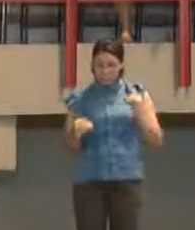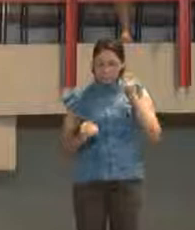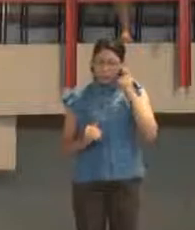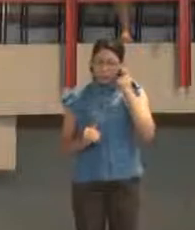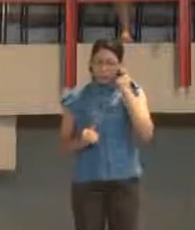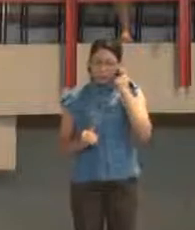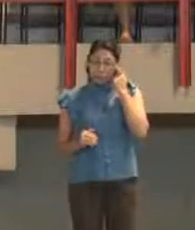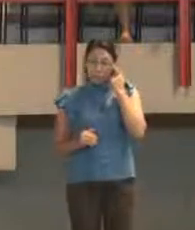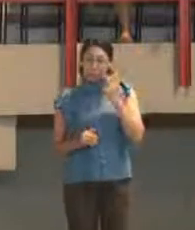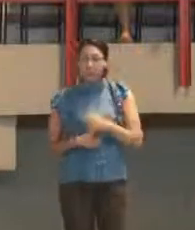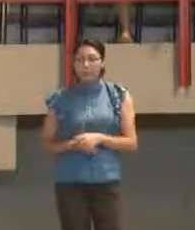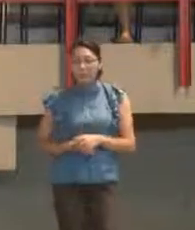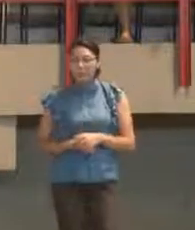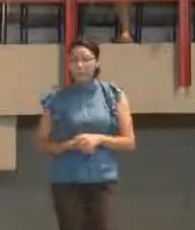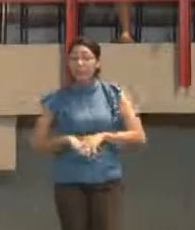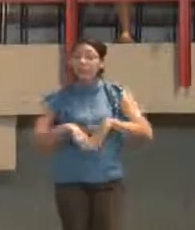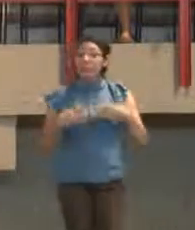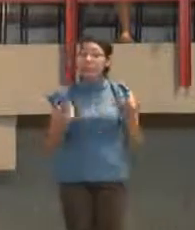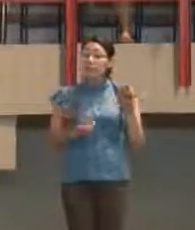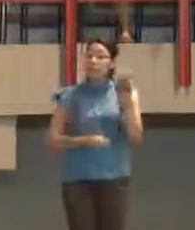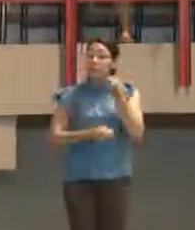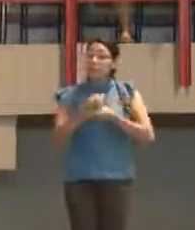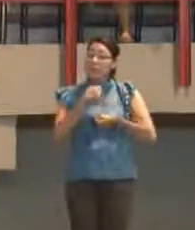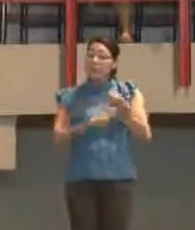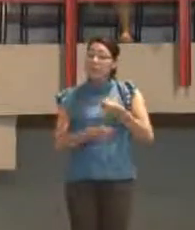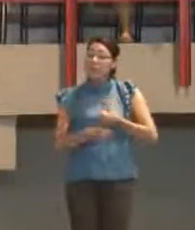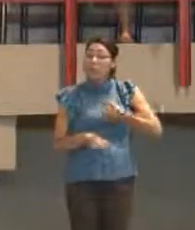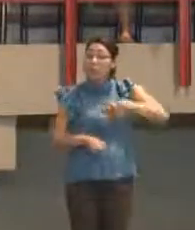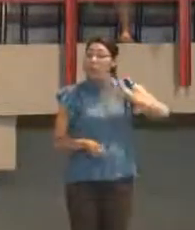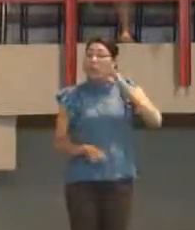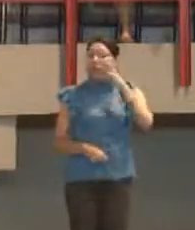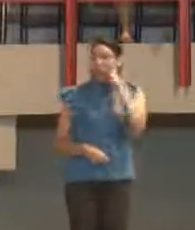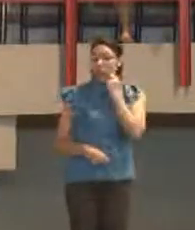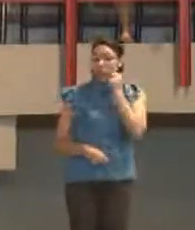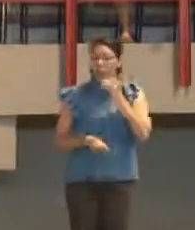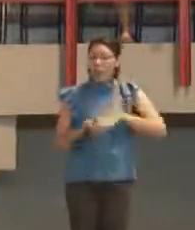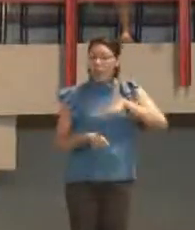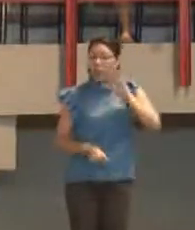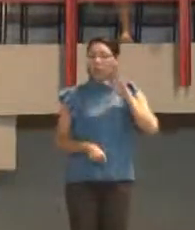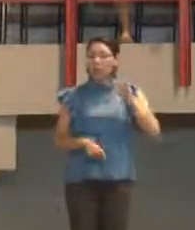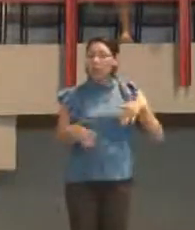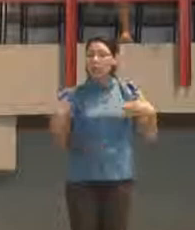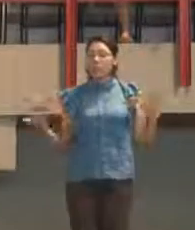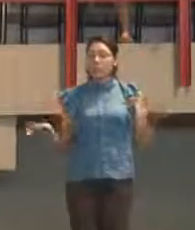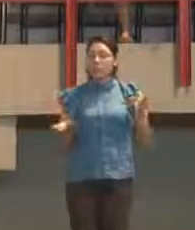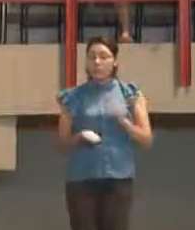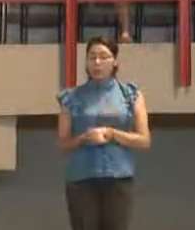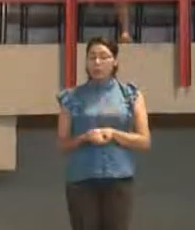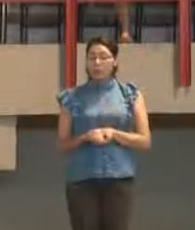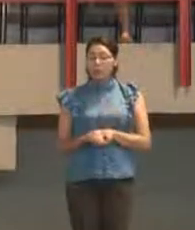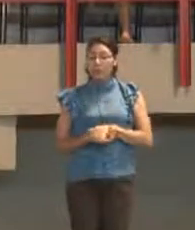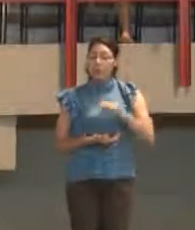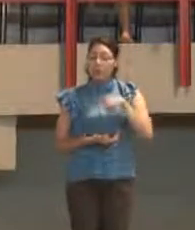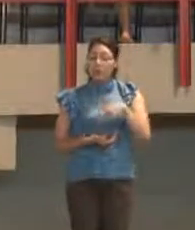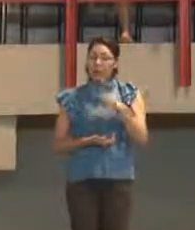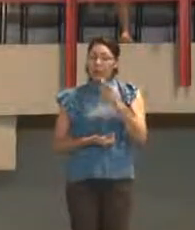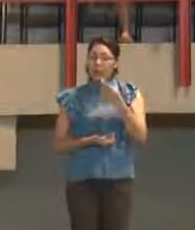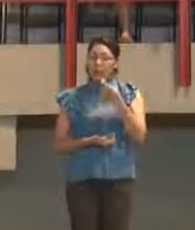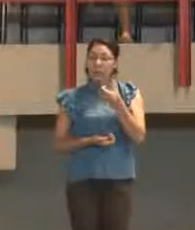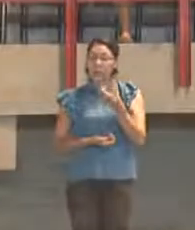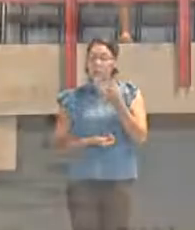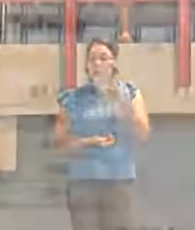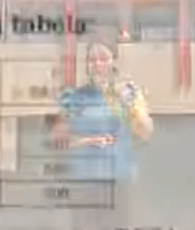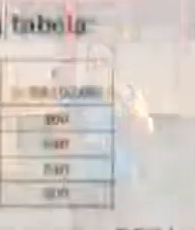aqui, calculados, qual foi o ano que teve o maior lucro? Foi o ano que tem lucro de